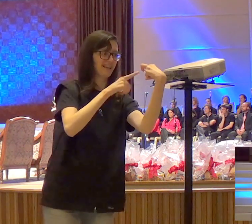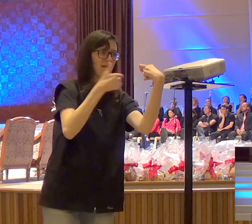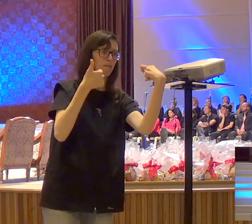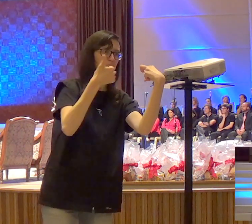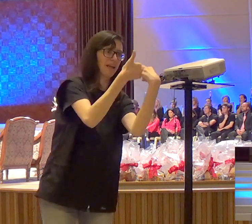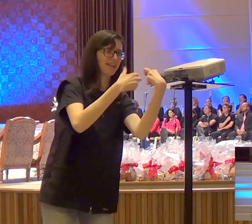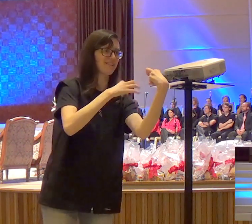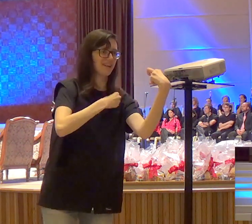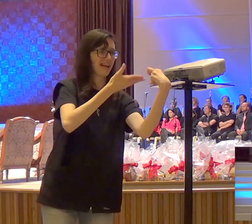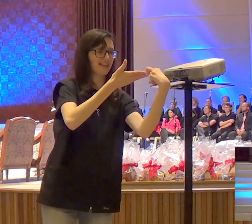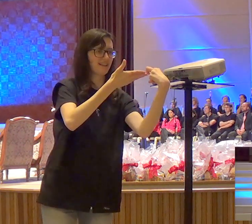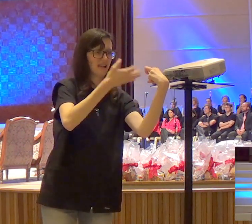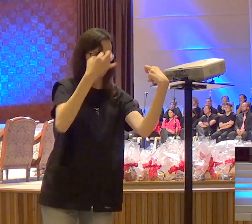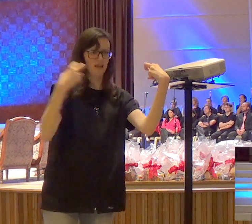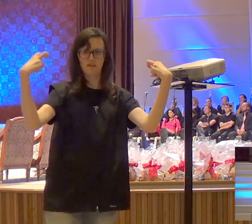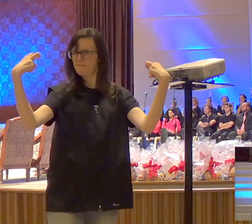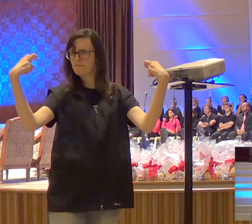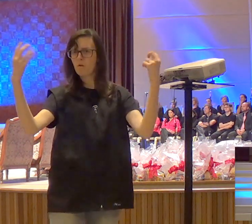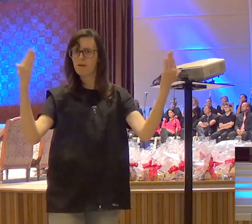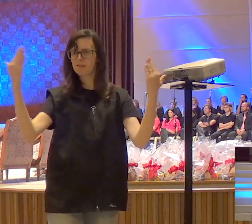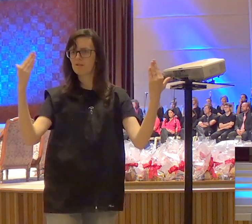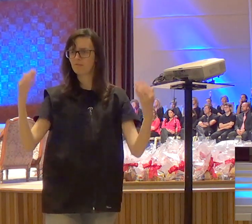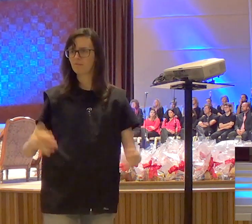that? Tá correta essa escala para você?